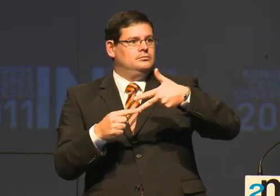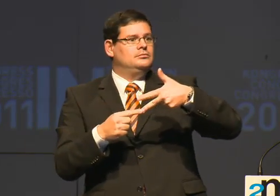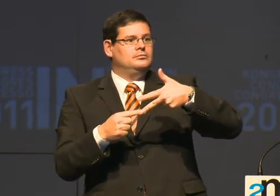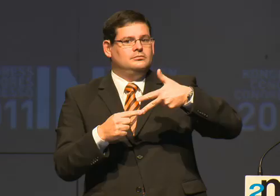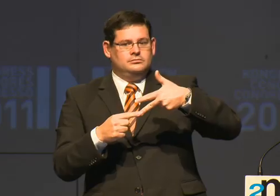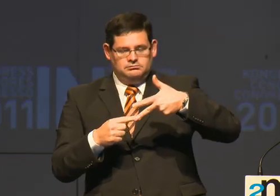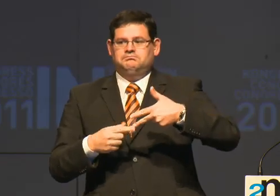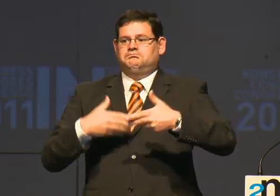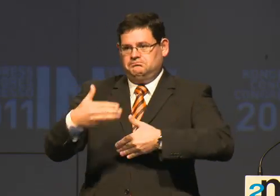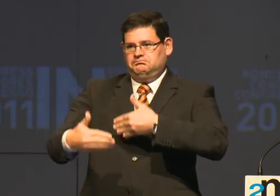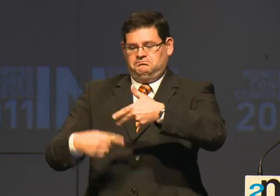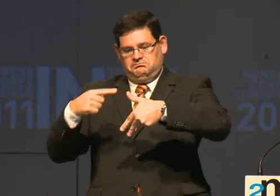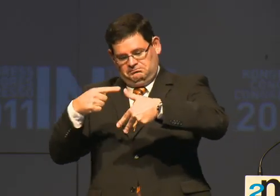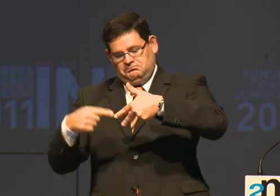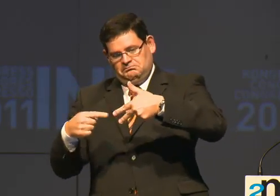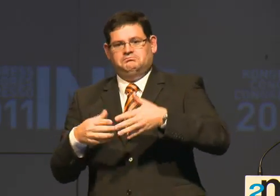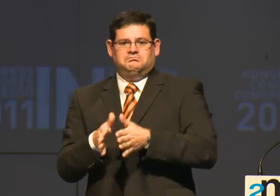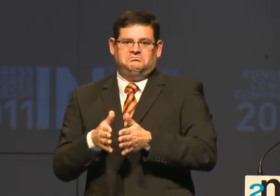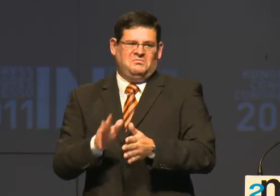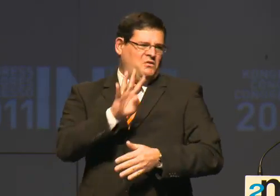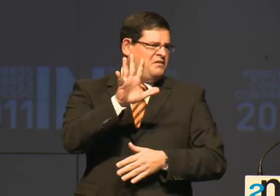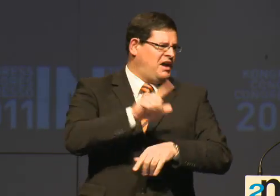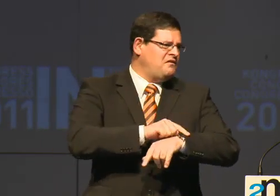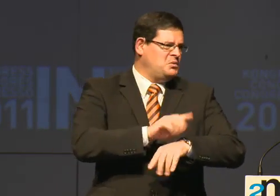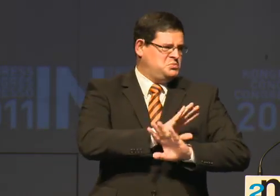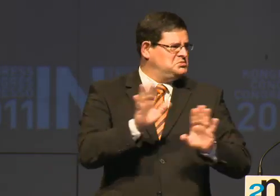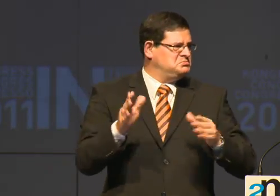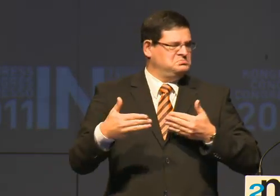Je vais vous parler des différentes lois concernant l'Union européenne.